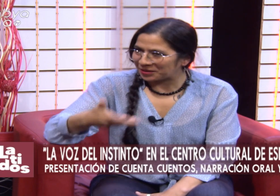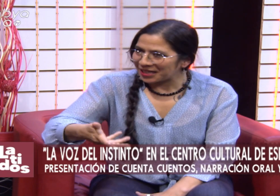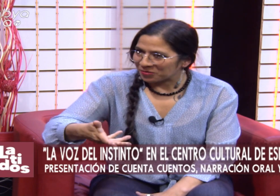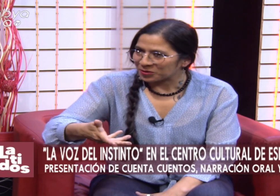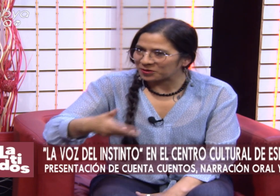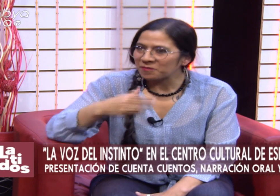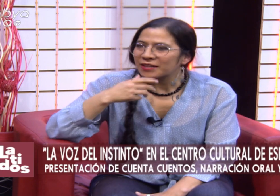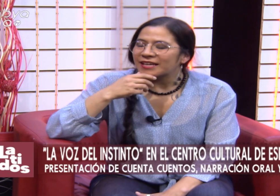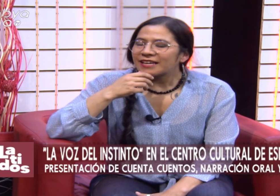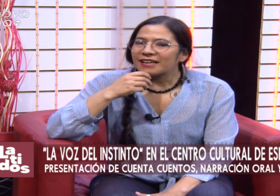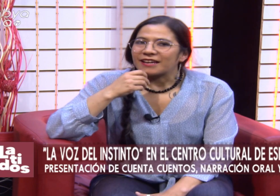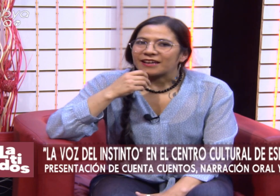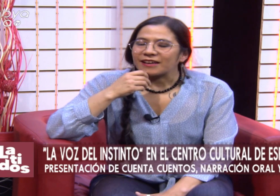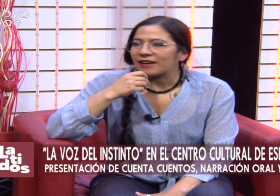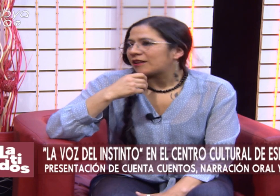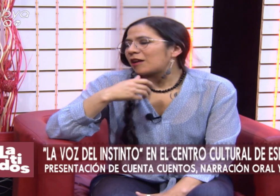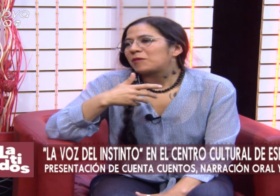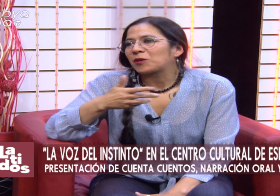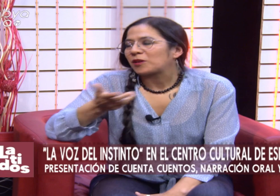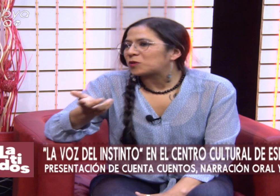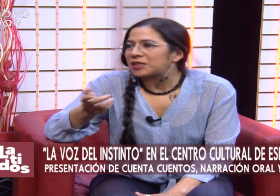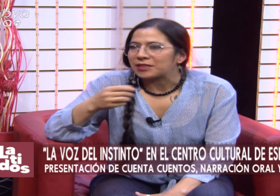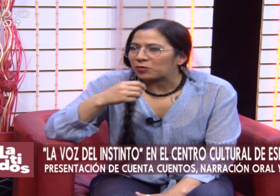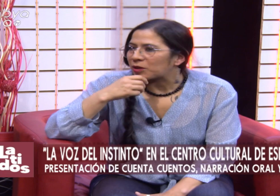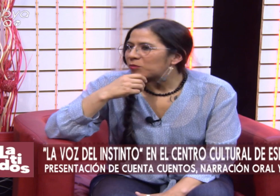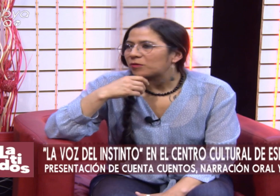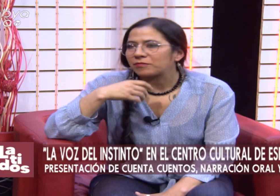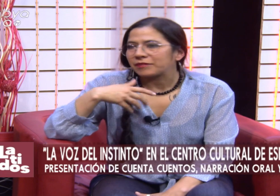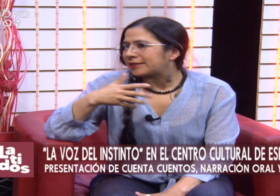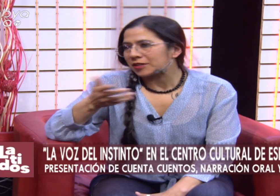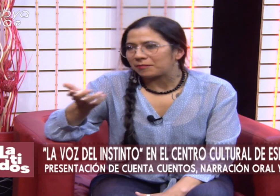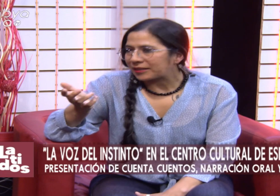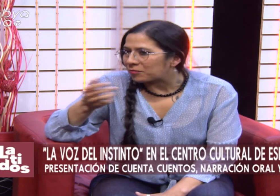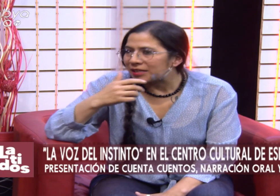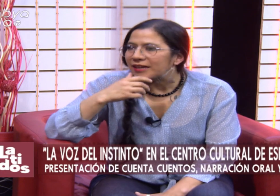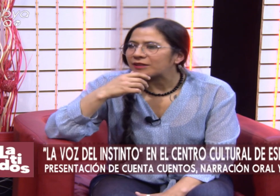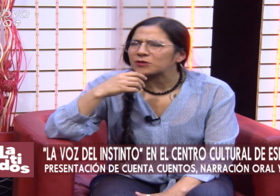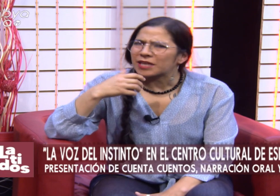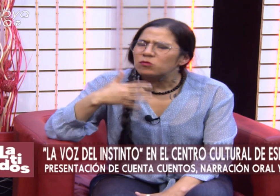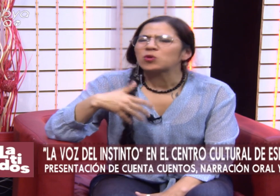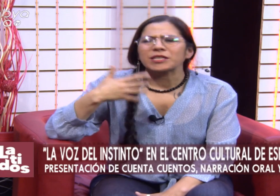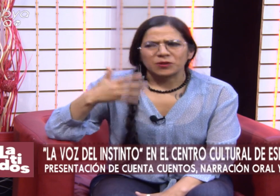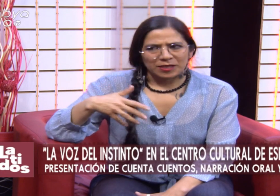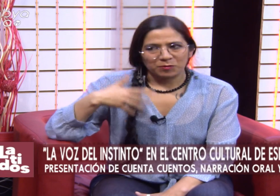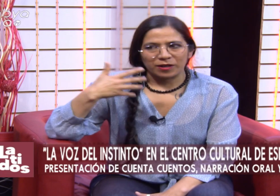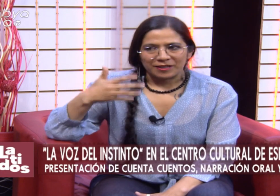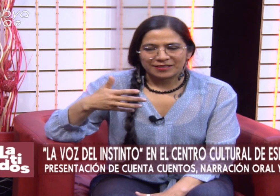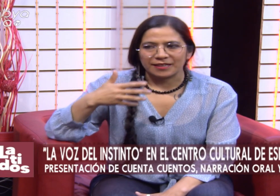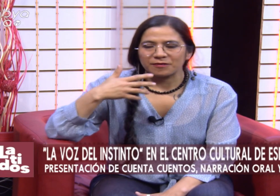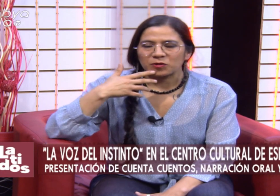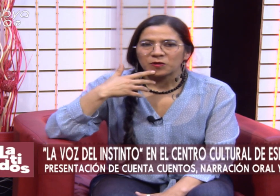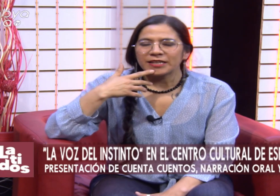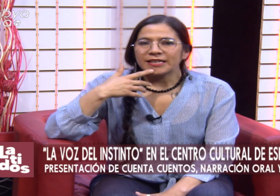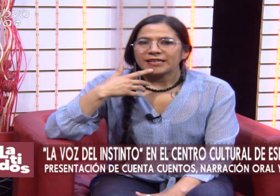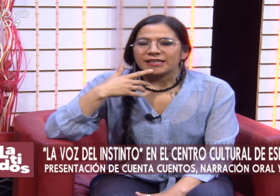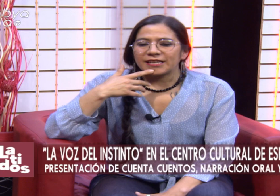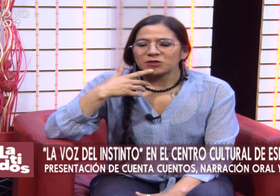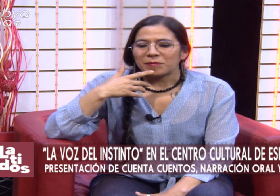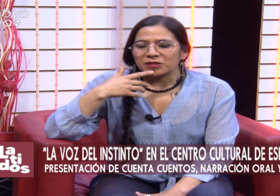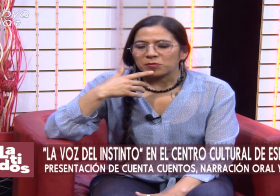¿no? En el ámbito de justicia, por ejemplo, es terrible también. Entonces, hay muchas cosas por avanzar, ¿no? Y eso parte un poco, te